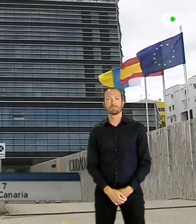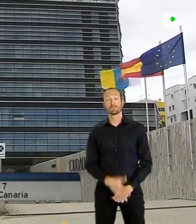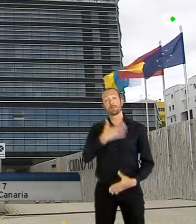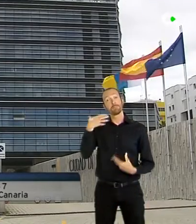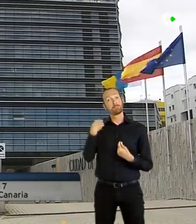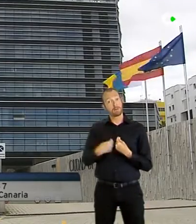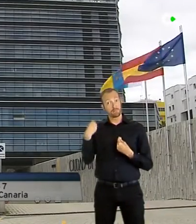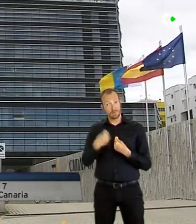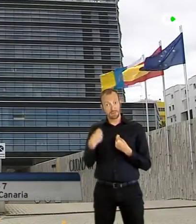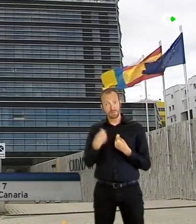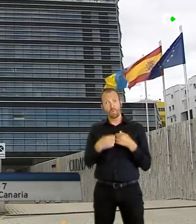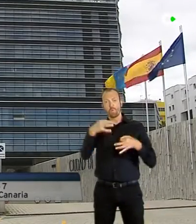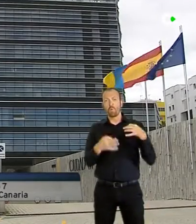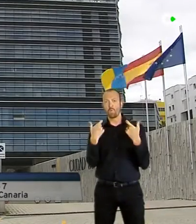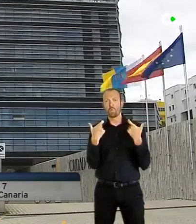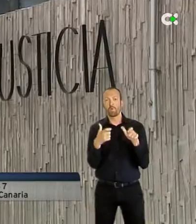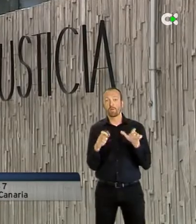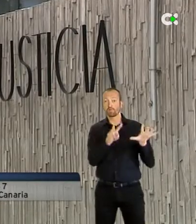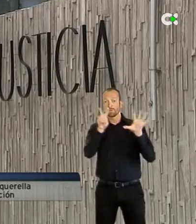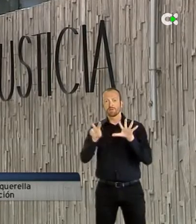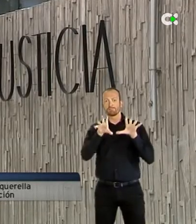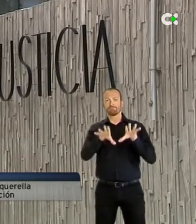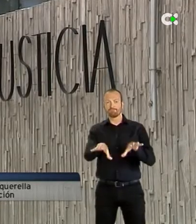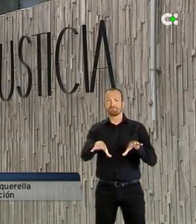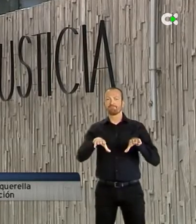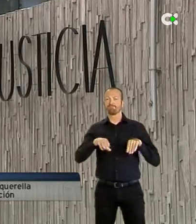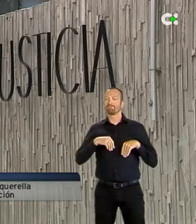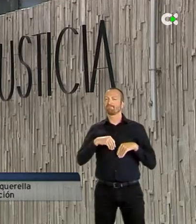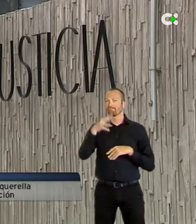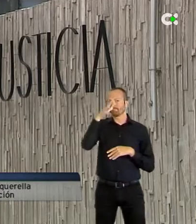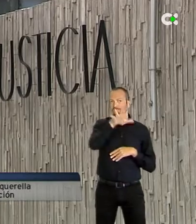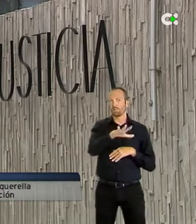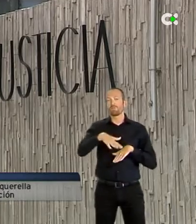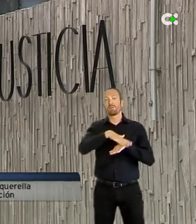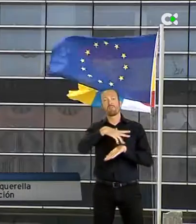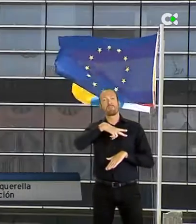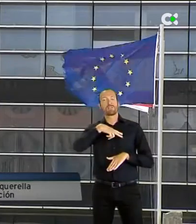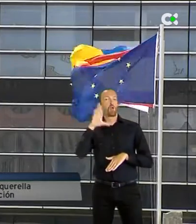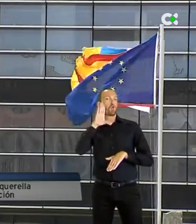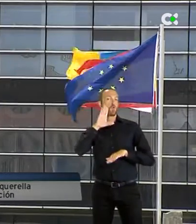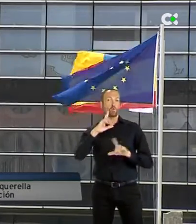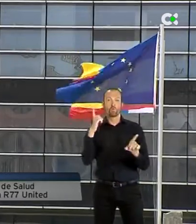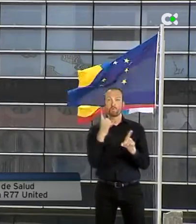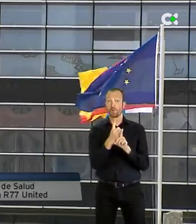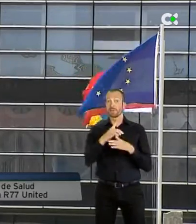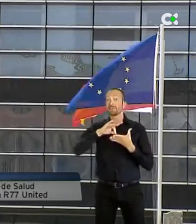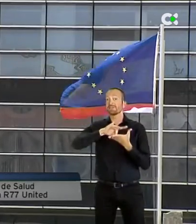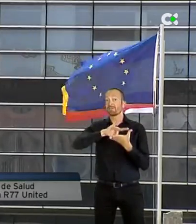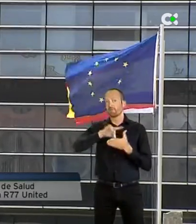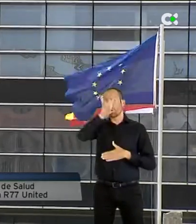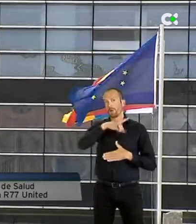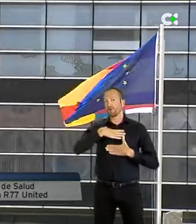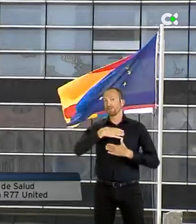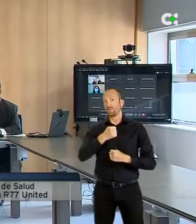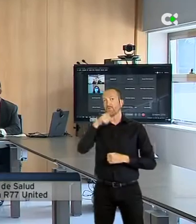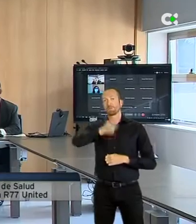El juzgado número 7 de Las Palmas de Gran Canaria ha admitido a trámite la querella del fiscal anticorrupción contra el Servicio Canario de Salud